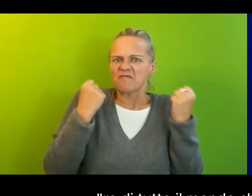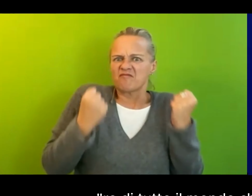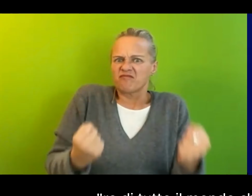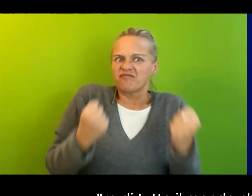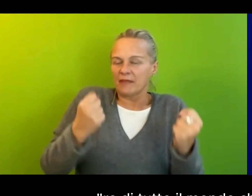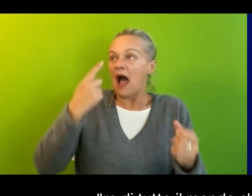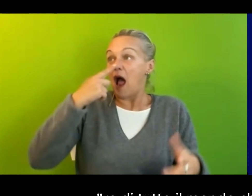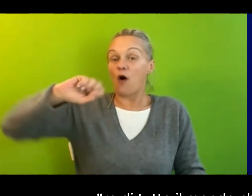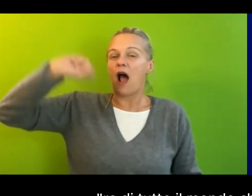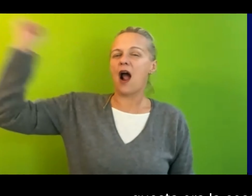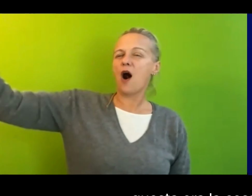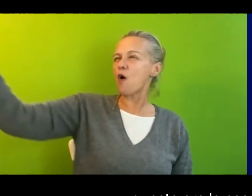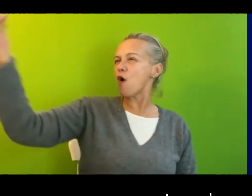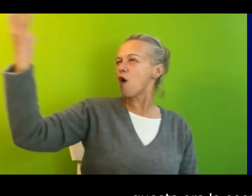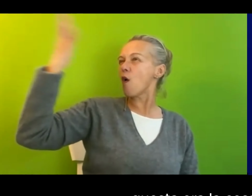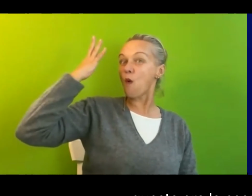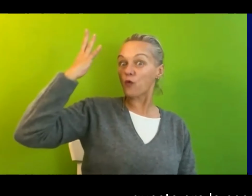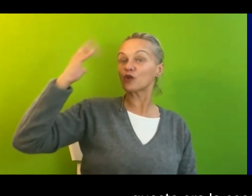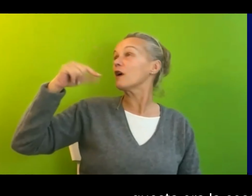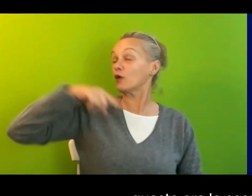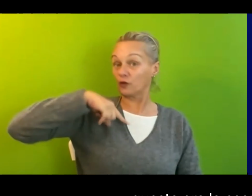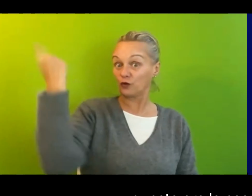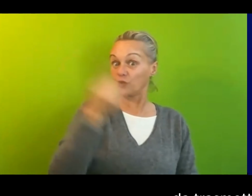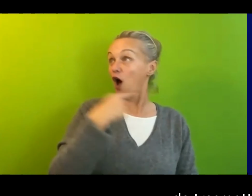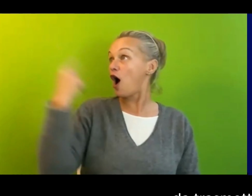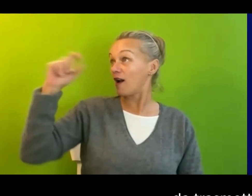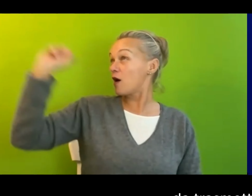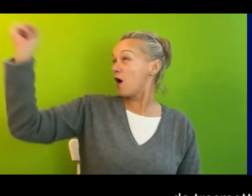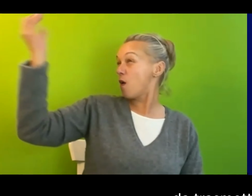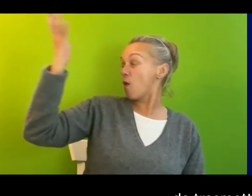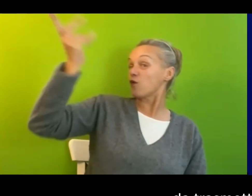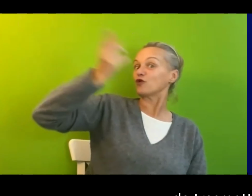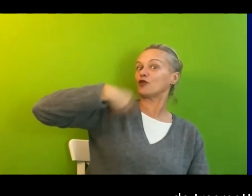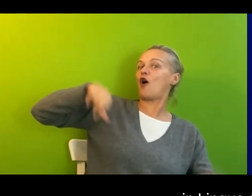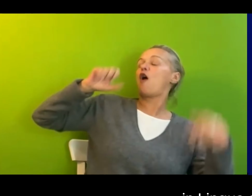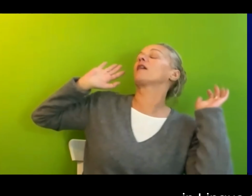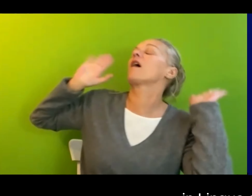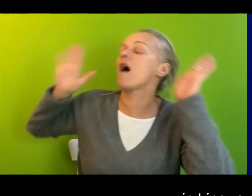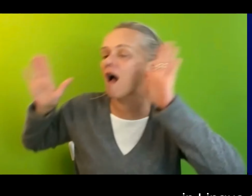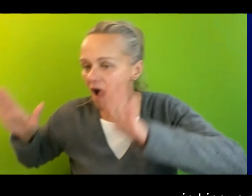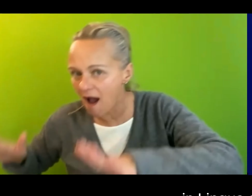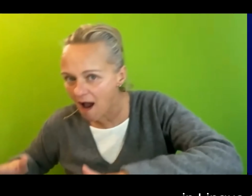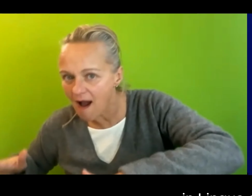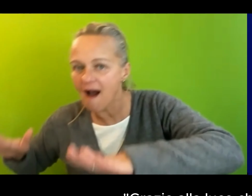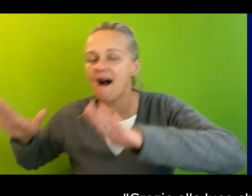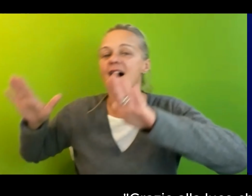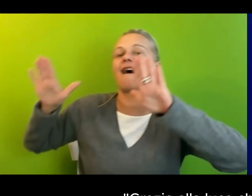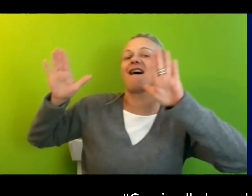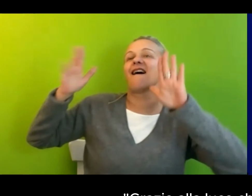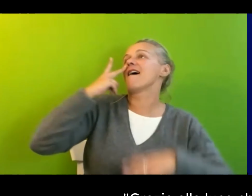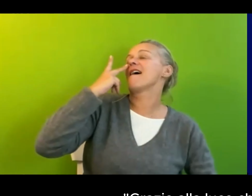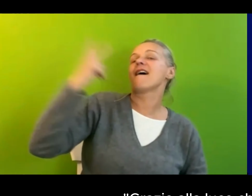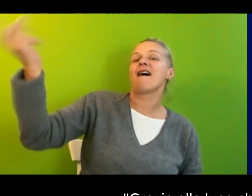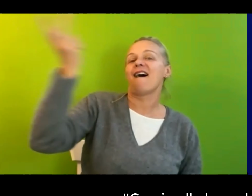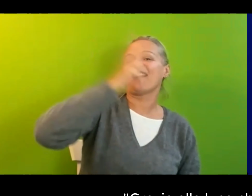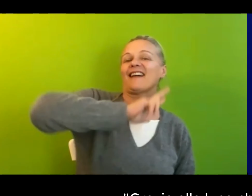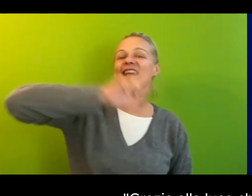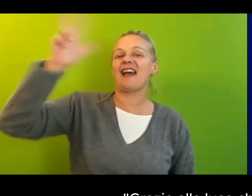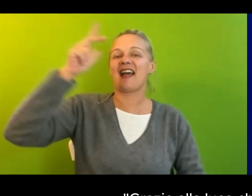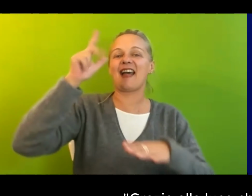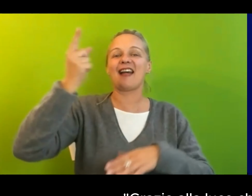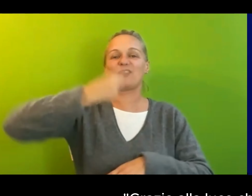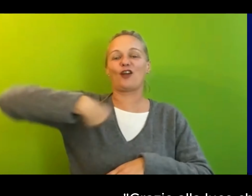mondo che illumini tutti quanti. Questa era la cosa più importante da trasmettere subito in lingua dei segni. Quindi,